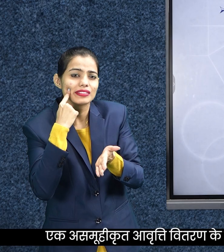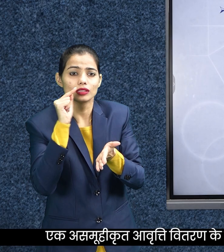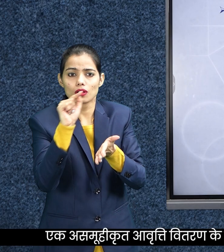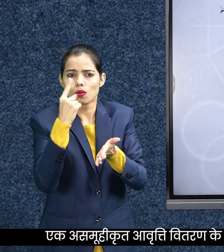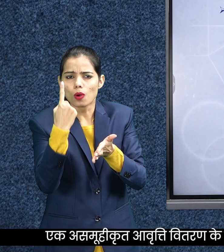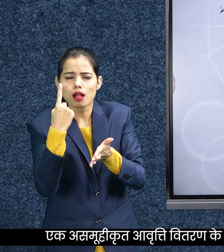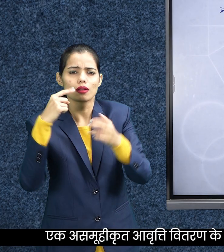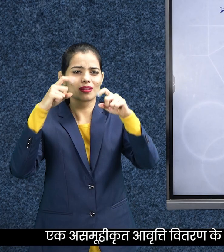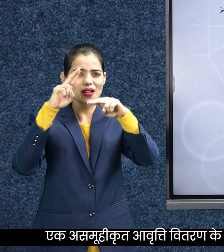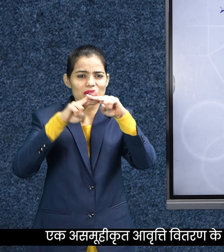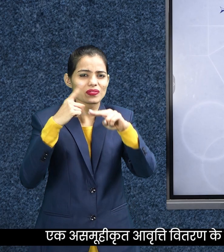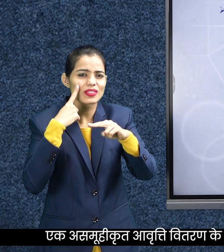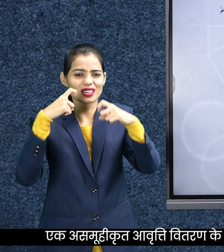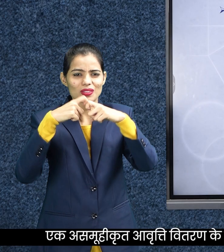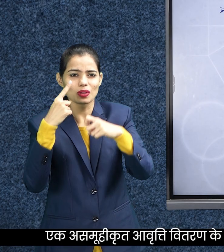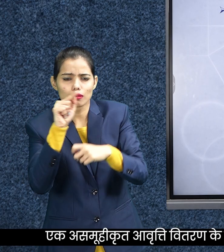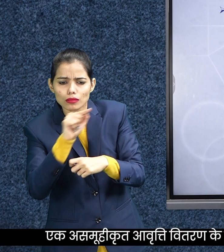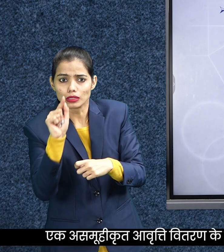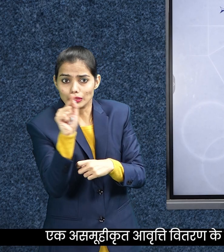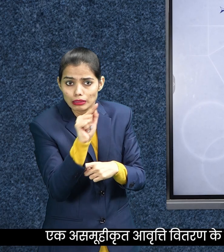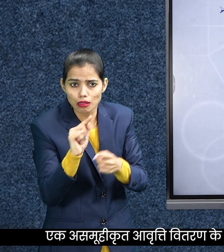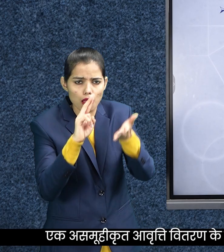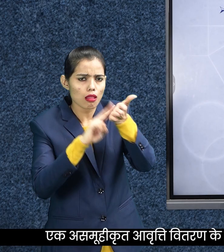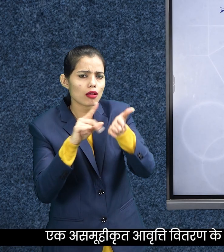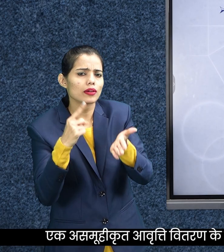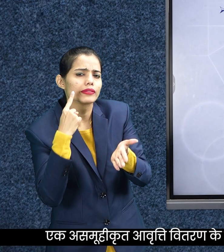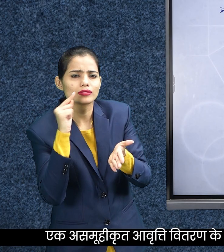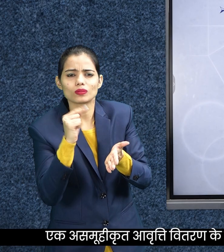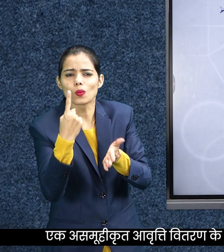1 f1 x1/1 = 1 f1।